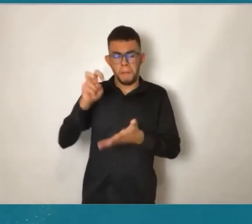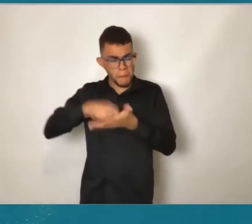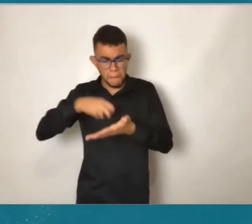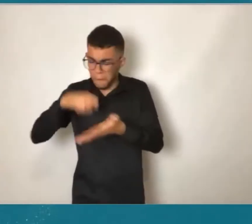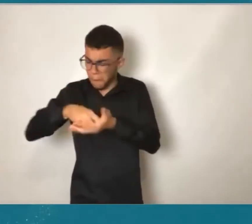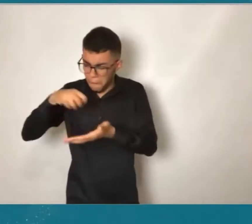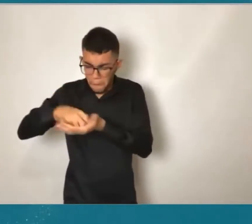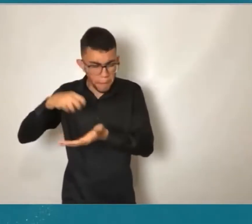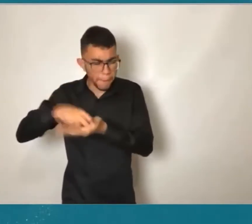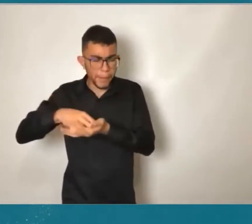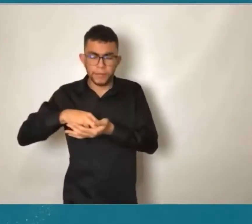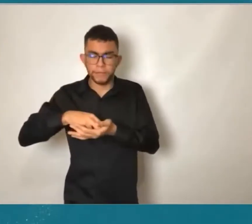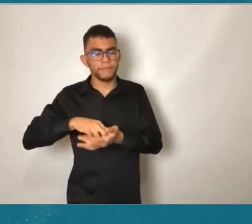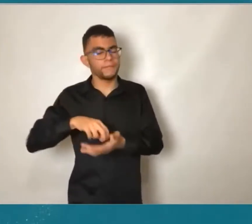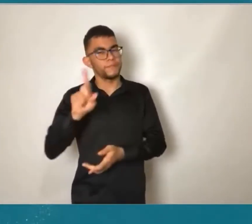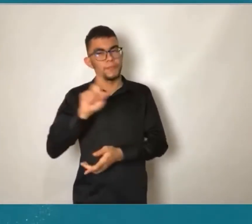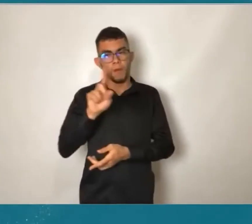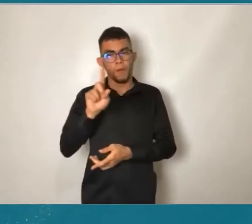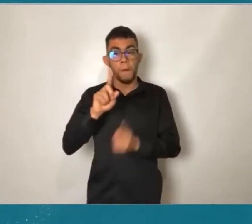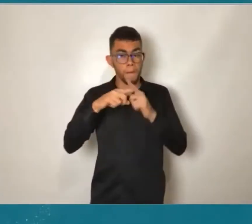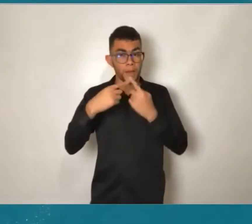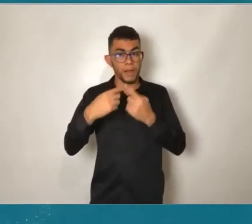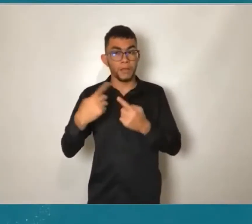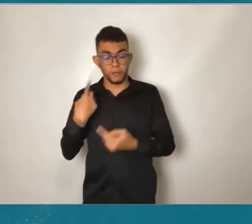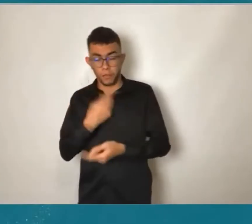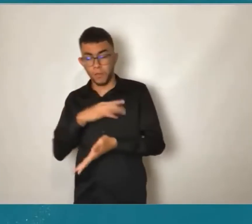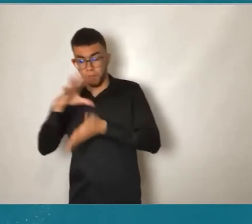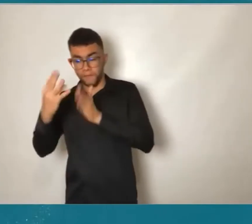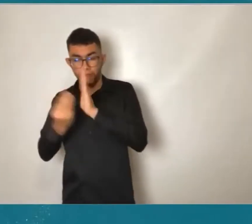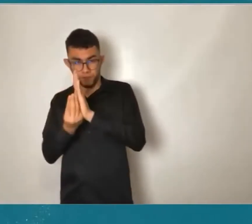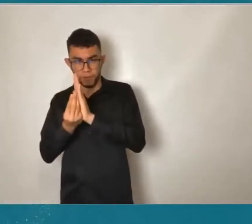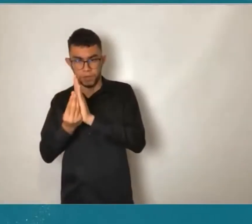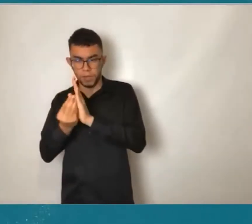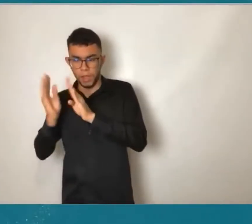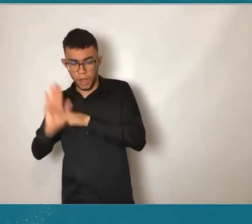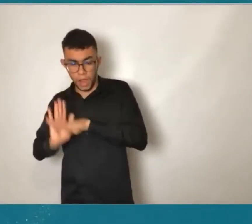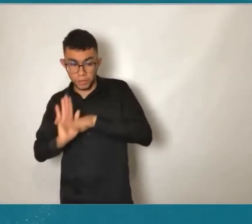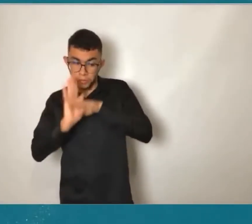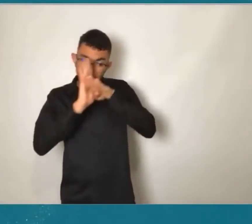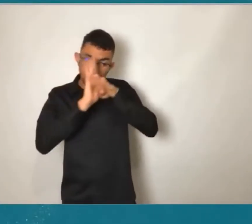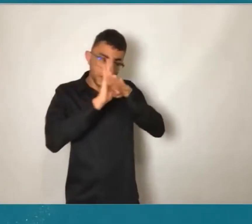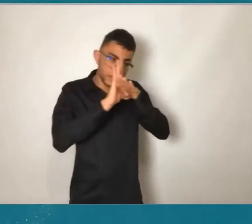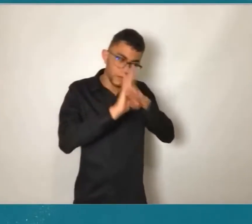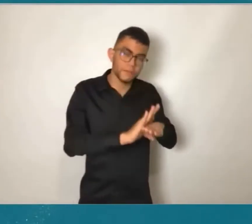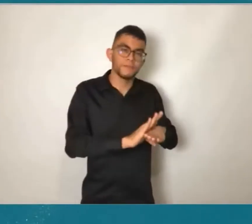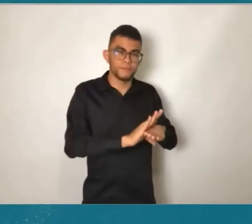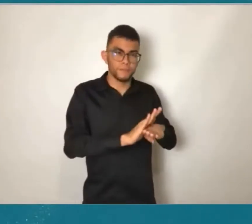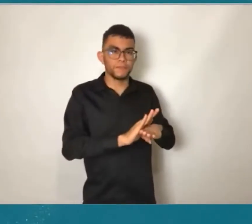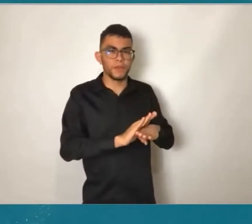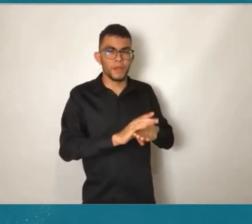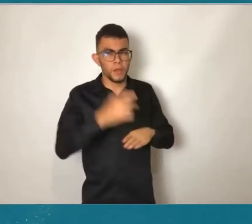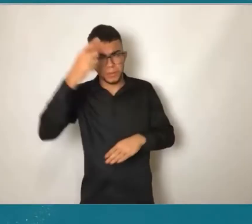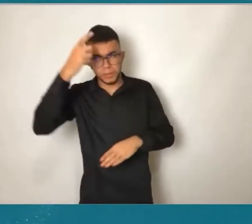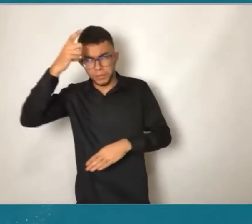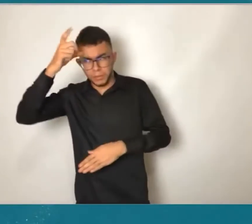e derrotar o inimigo, formar o exército de Deus, nessa era final, irmãos, nós precisamos mudar de plano.